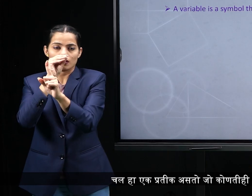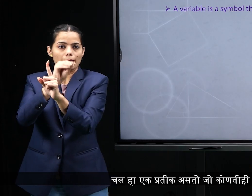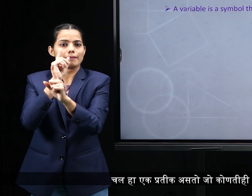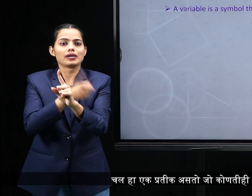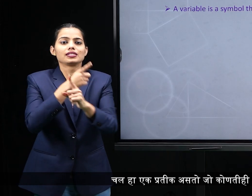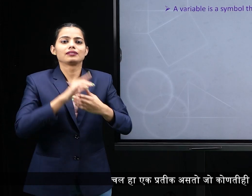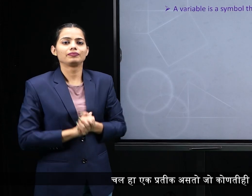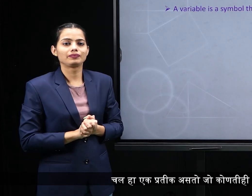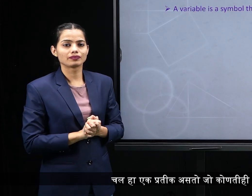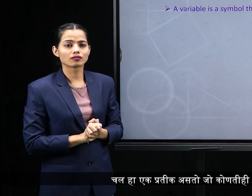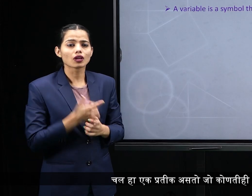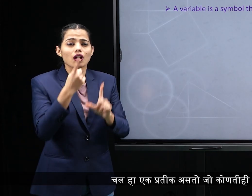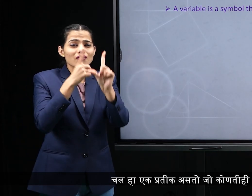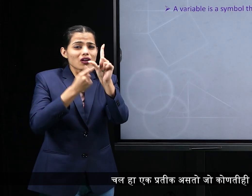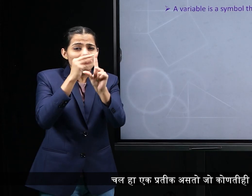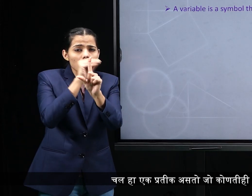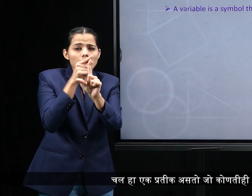कोणतीही वास्तविक किंमत घेऊ शकतो.